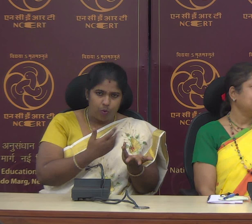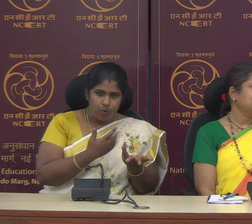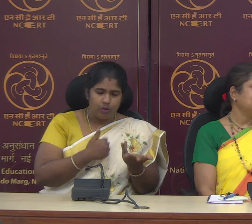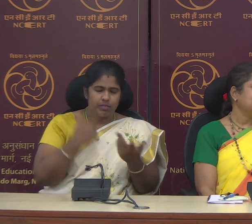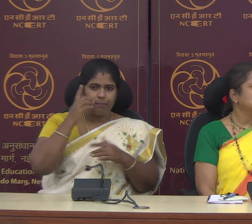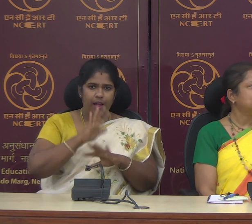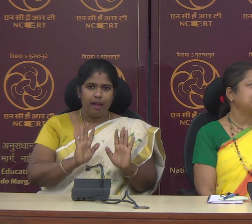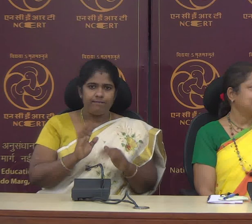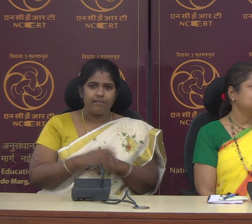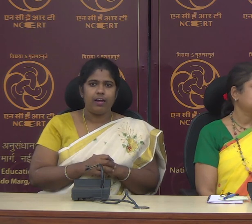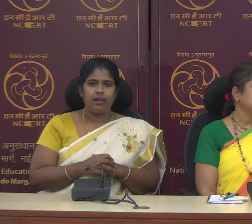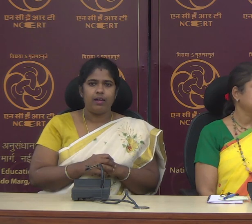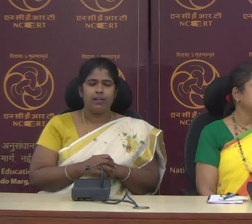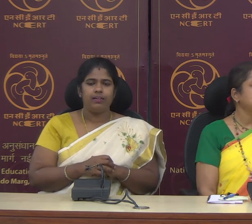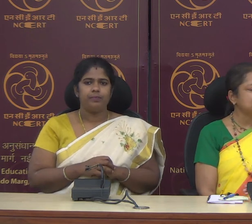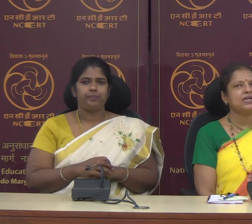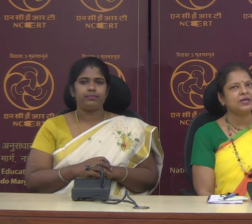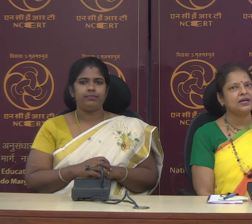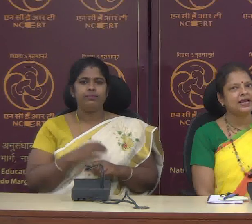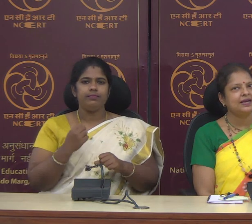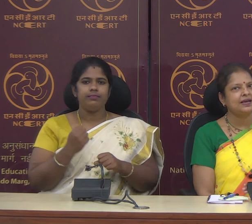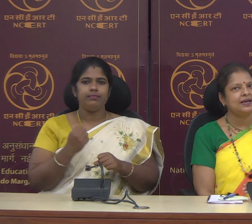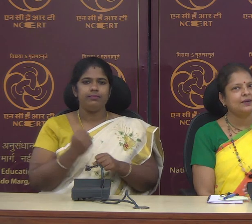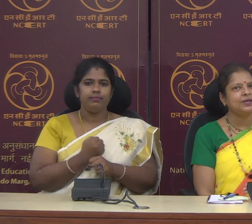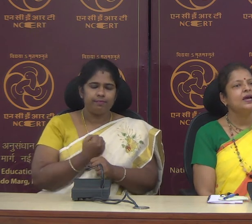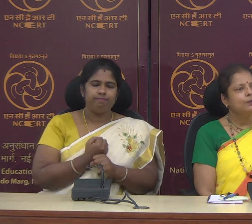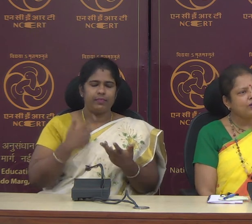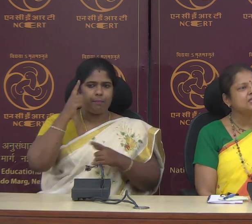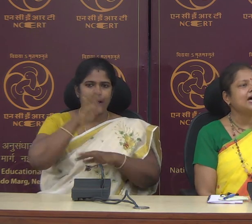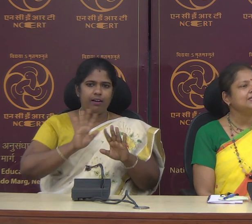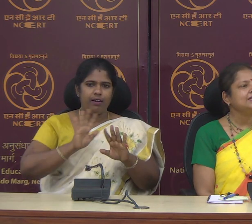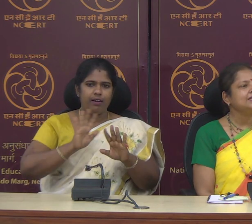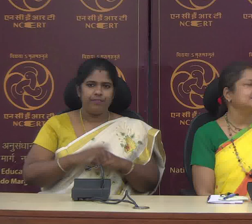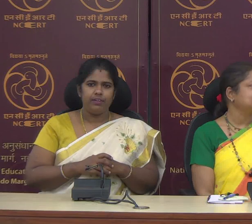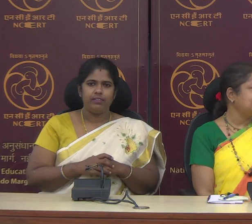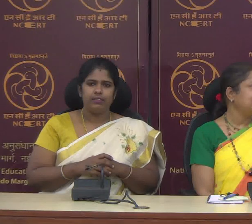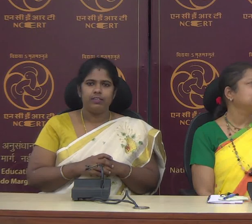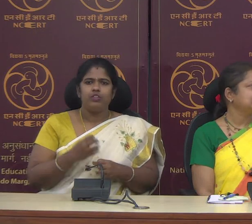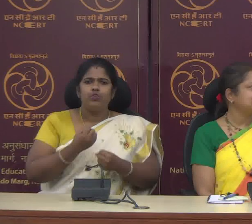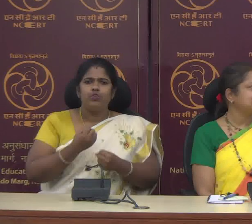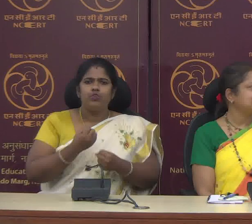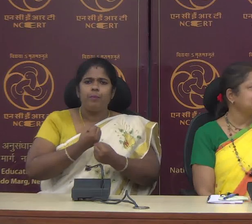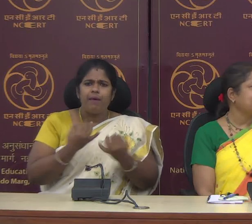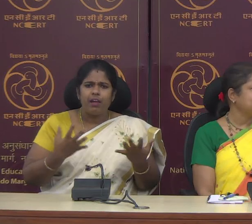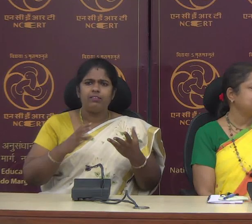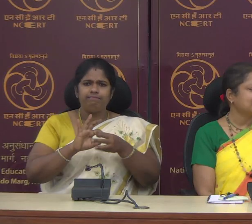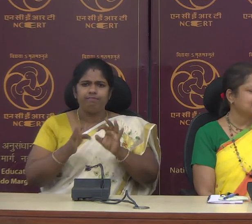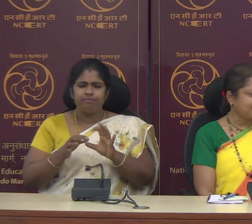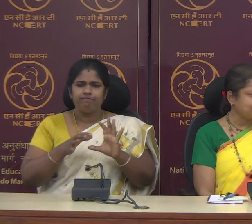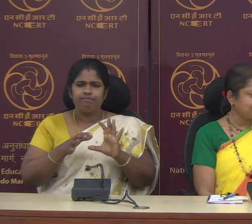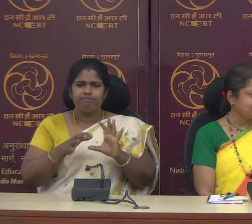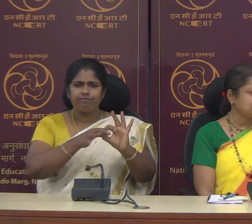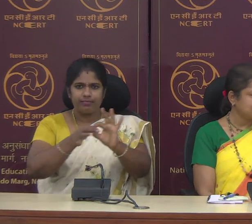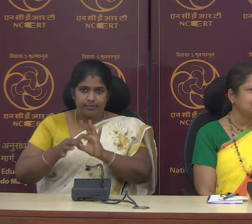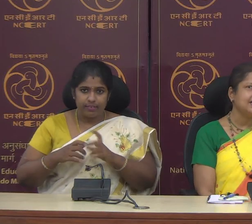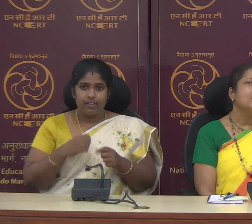आने वाला है, तो उस पर भी काम चल रहा है। तो टीचर ट्रेनिंग भी के लिए भी बहुत सारी संस्थाएं एक दूसरे के साथ तालमेल बिठा करके